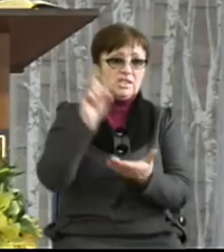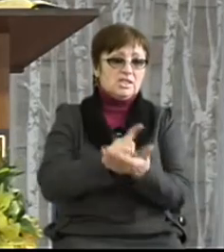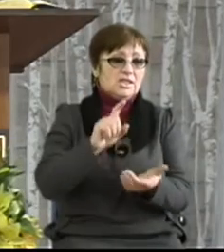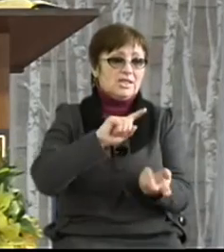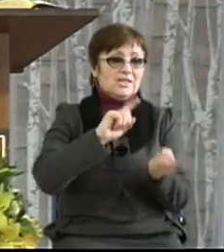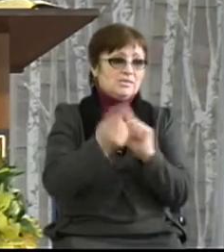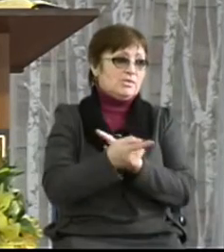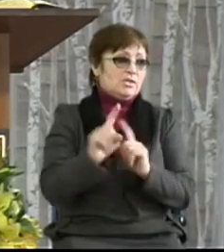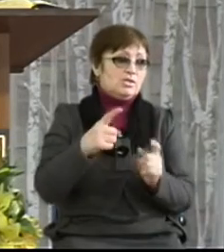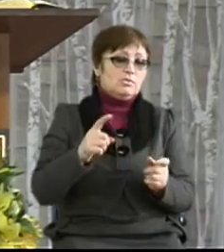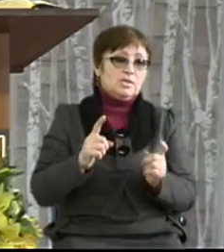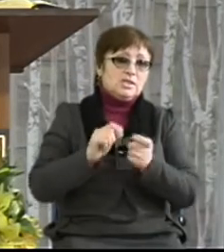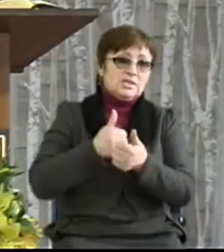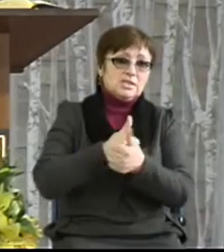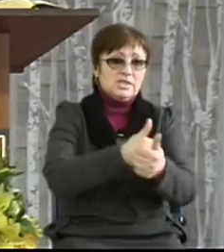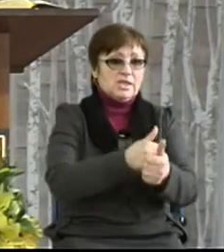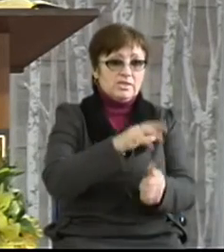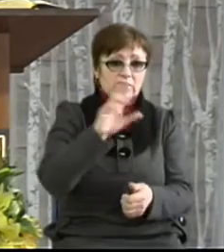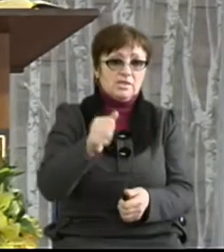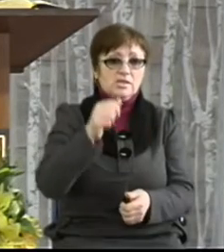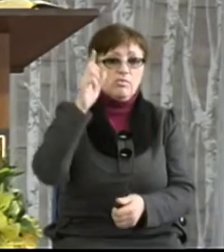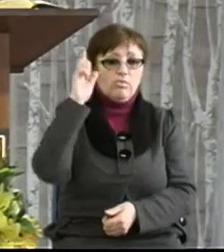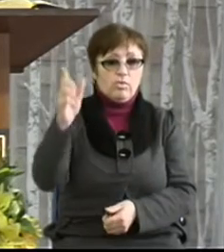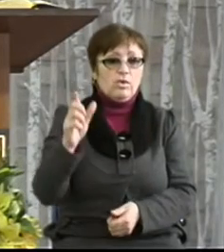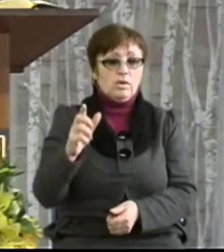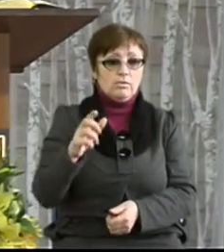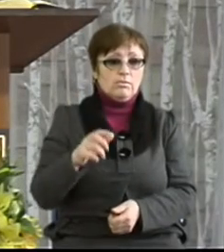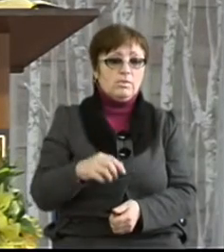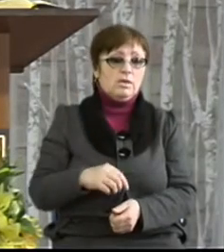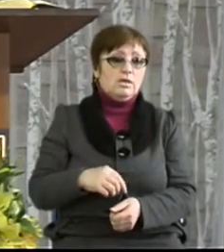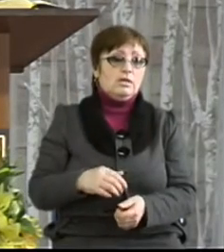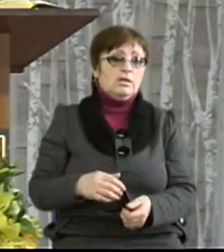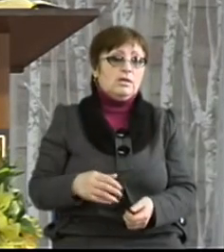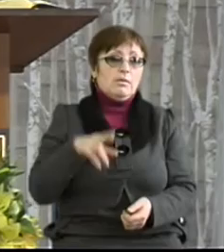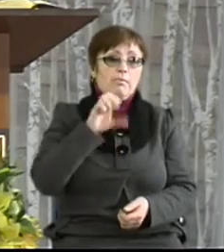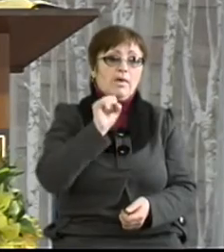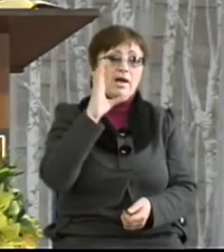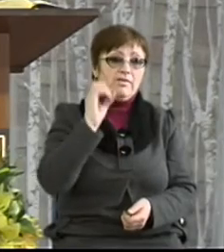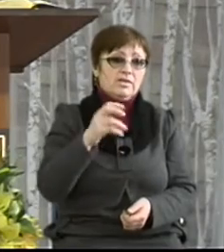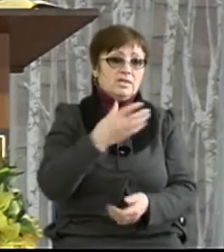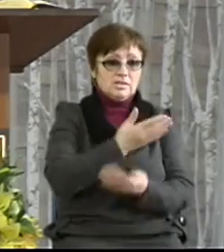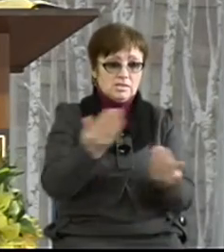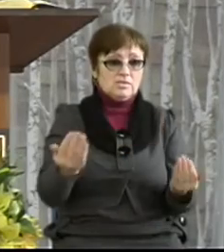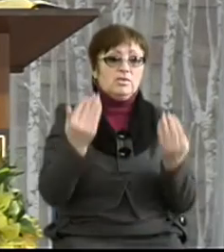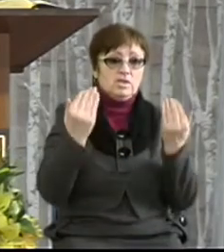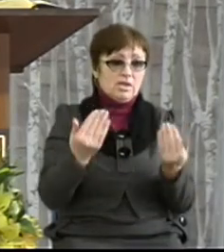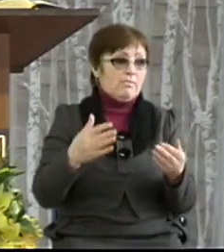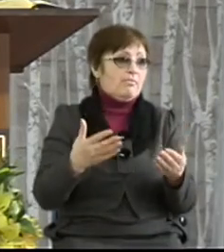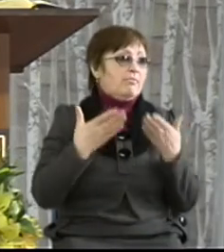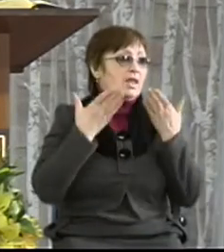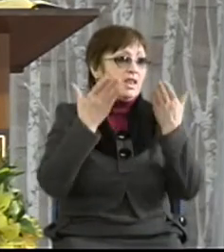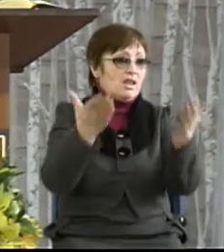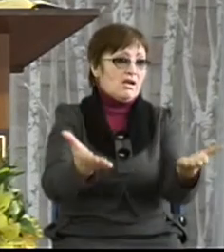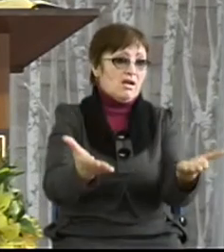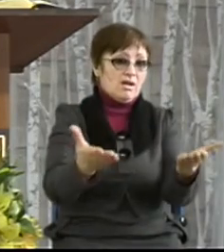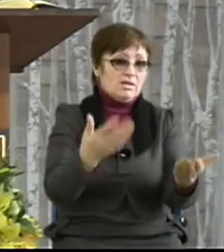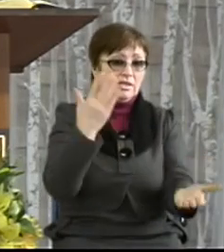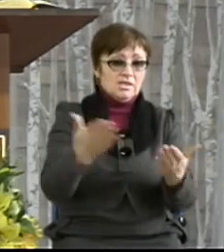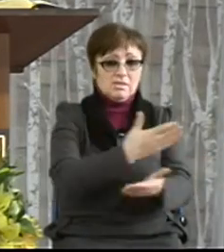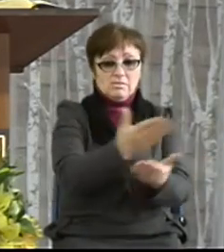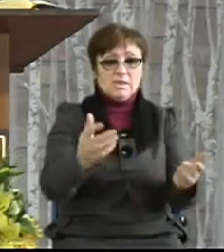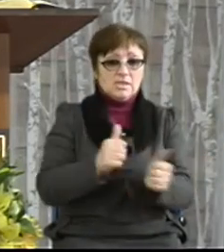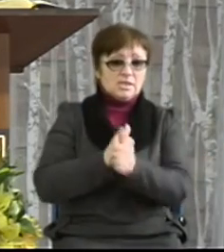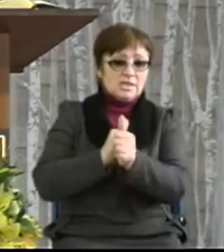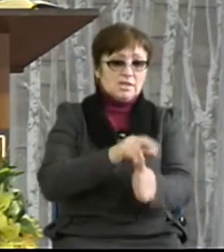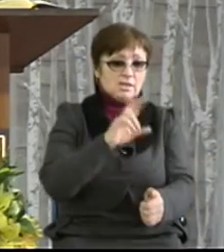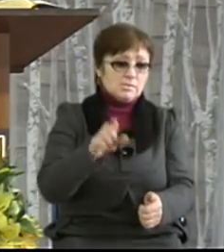за Богом. Апостол Павел для себя это принял, и он так сделал. И сегодня он также предлагает нам через свое послание, что если мы следуем за Богом,